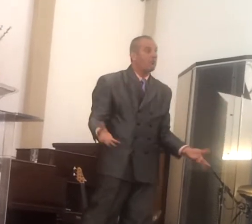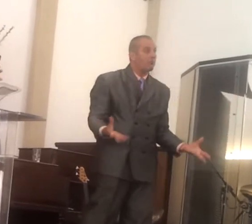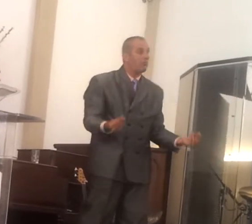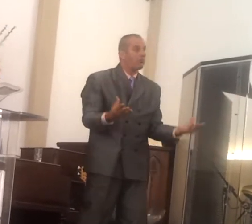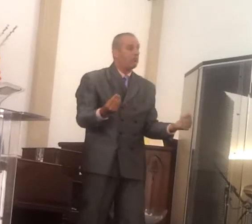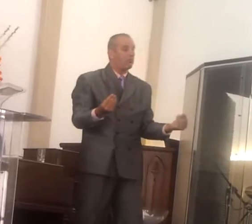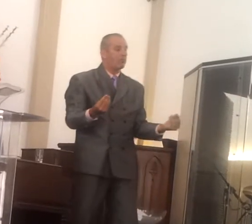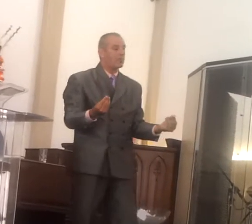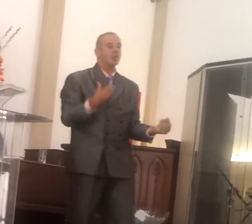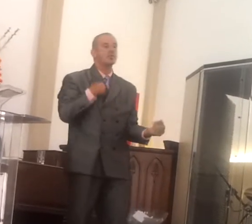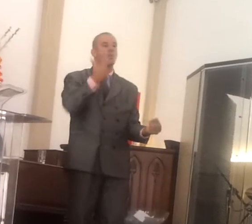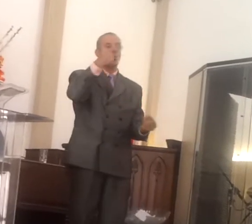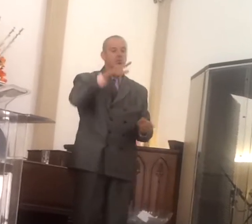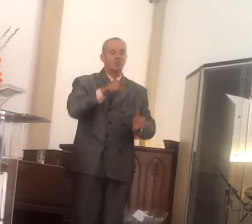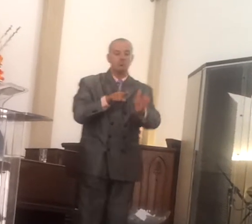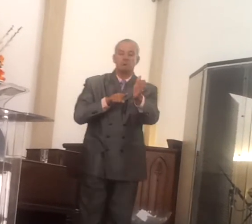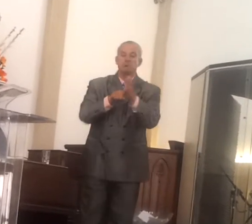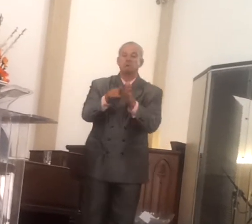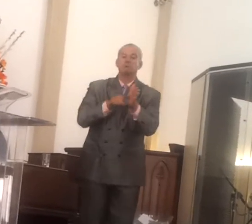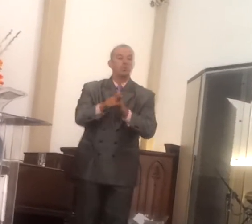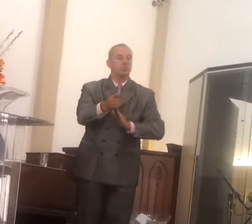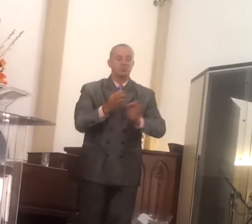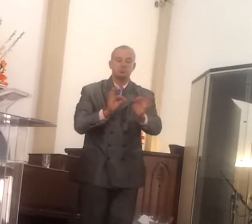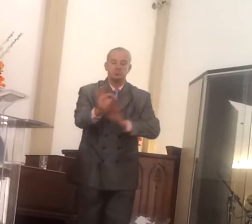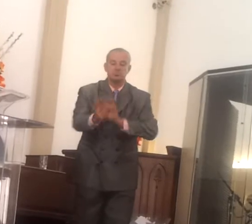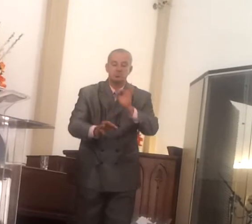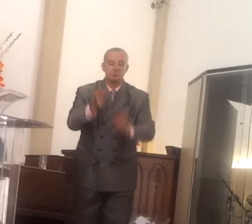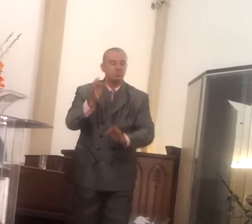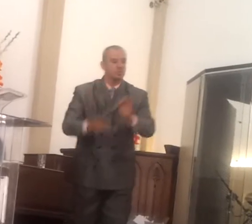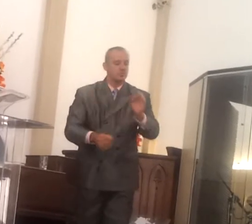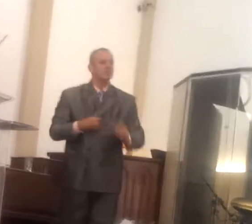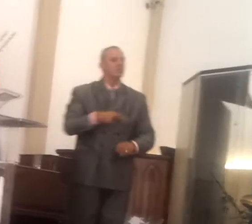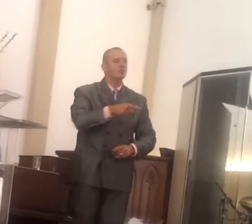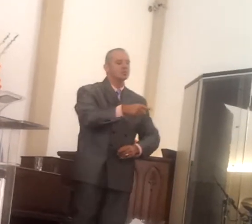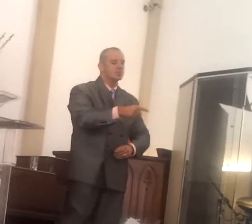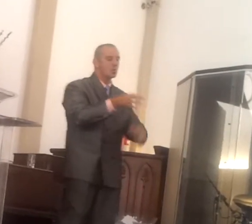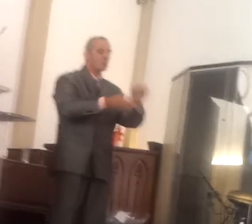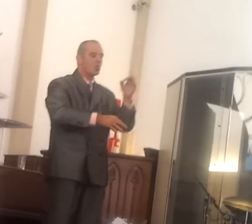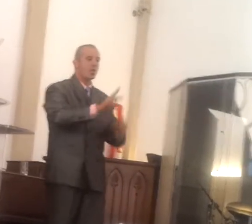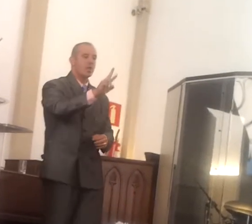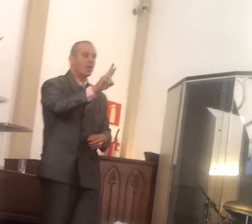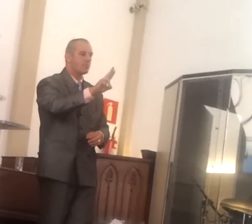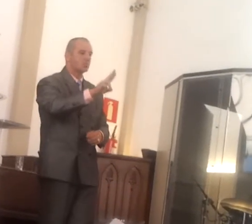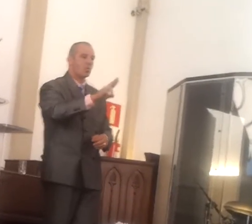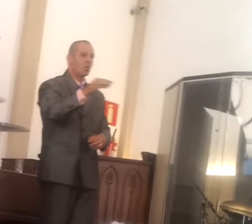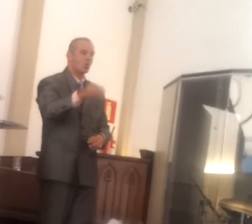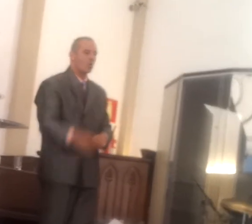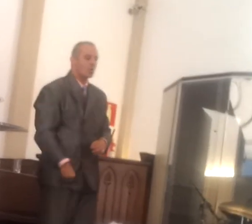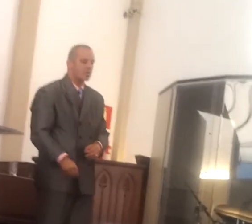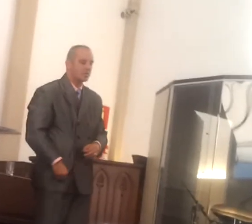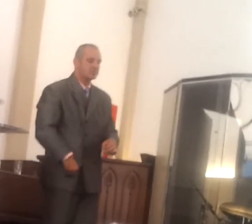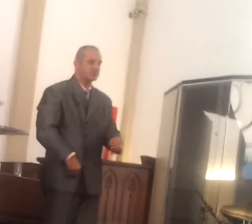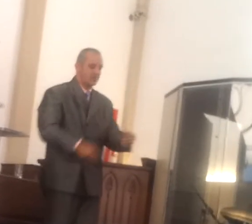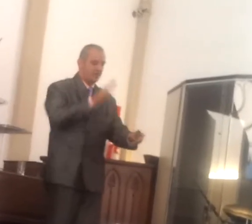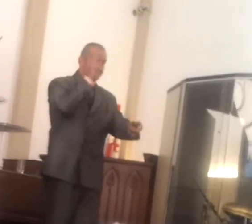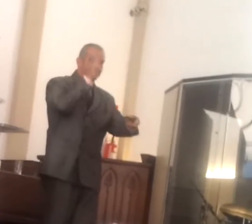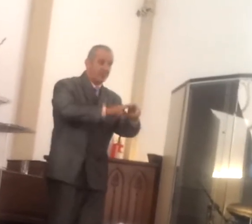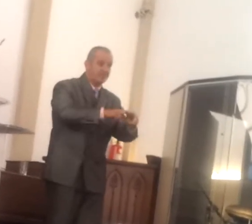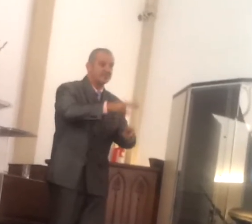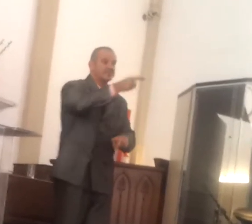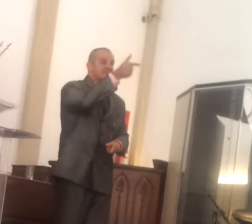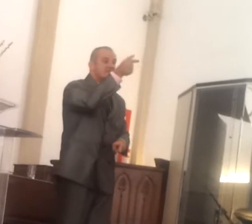No interrogatório, no primeiro ato do processo em relação ao réu. E esse réu, ao final, foi condenado a 72